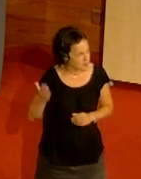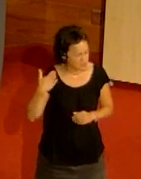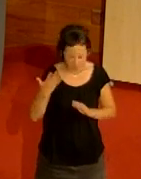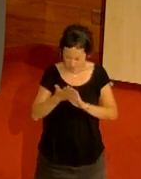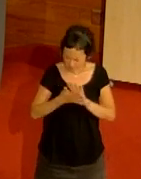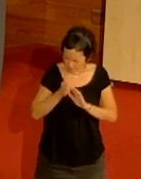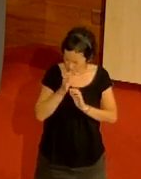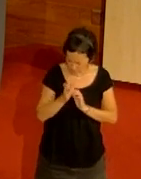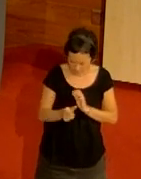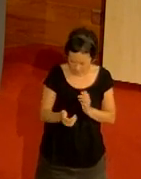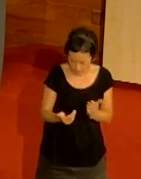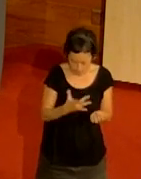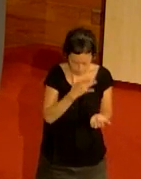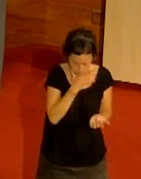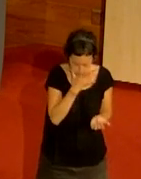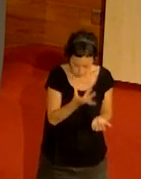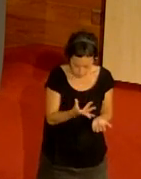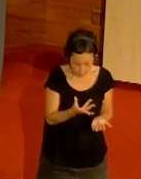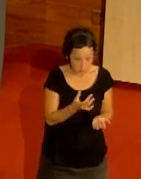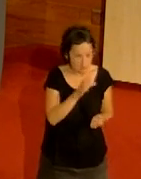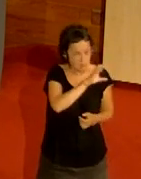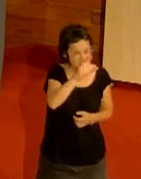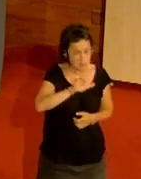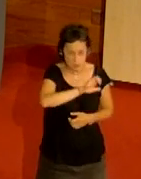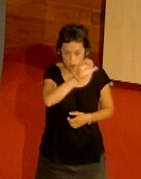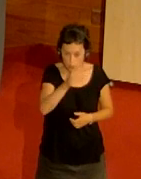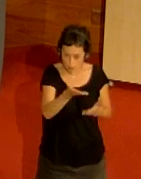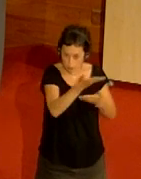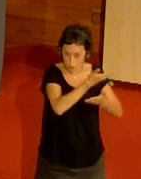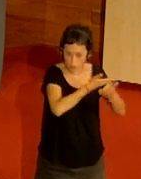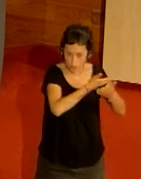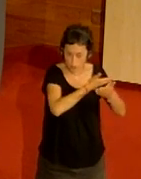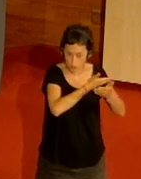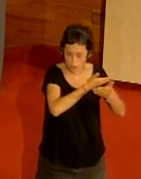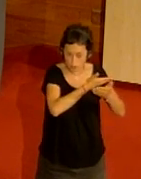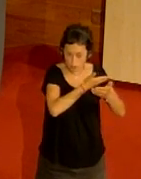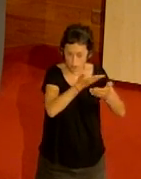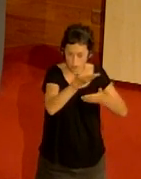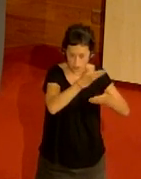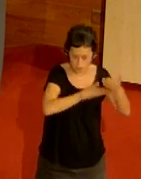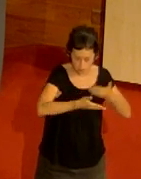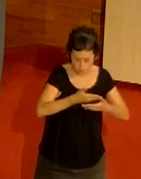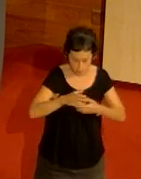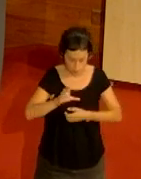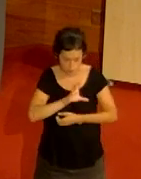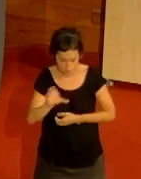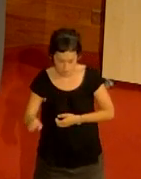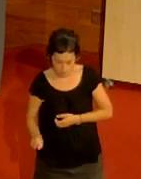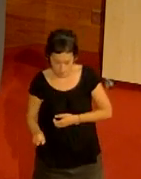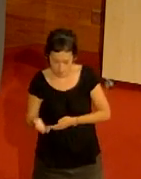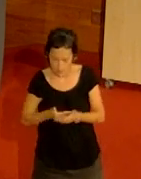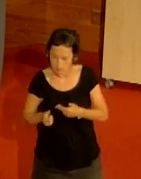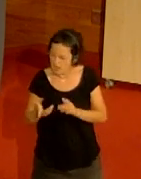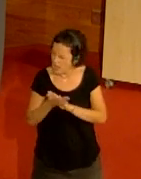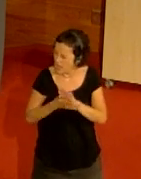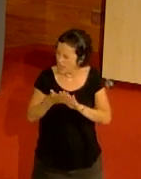usado, si deplorable o la colaboración de los países europeos con los países de África, no sé si te referías a ayudas económicas